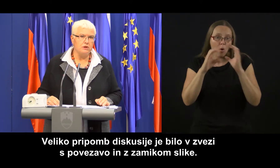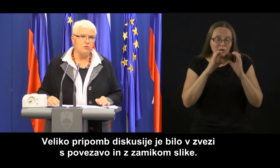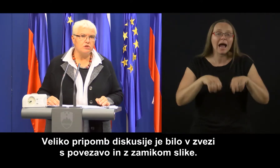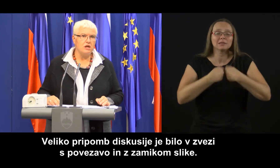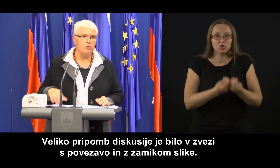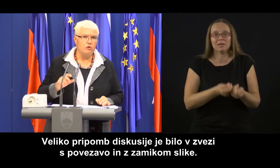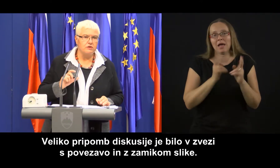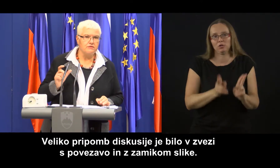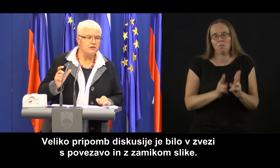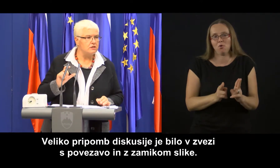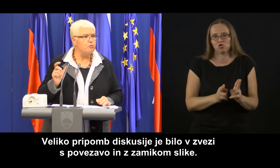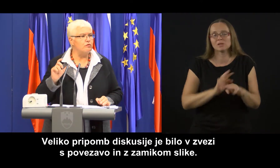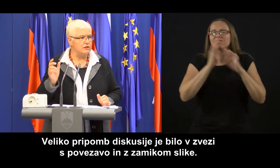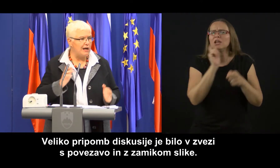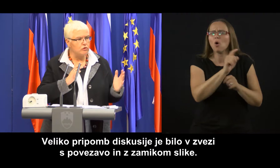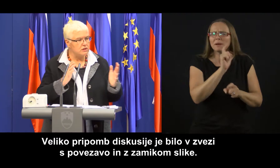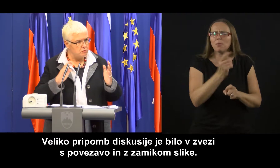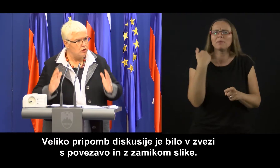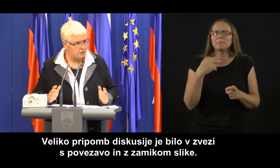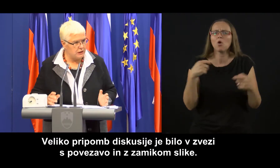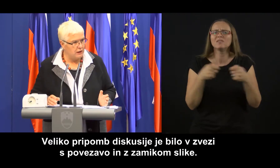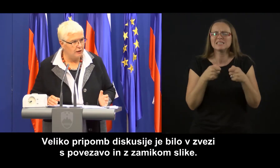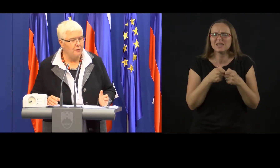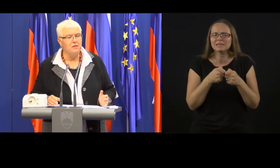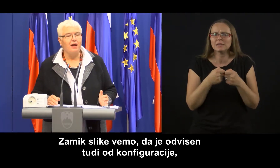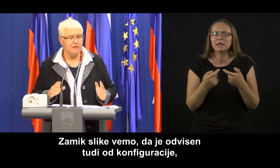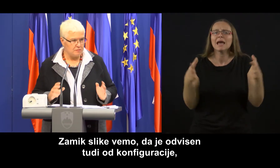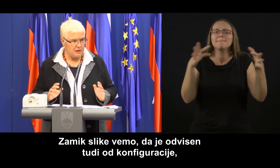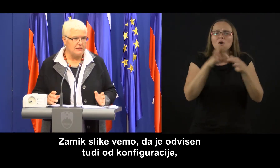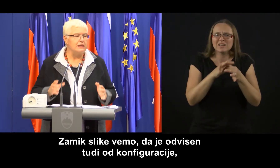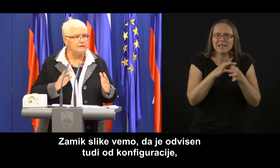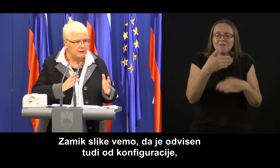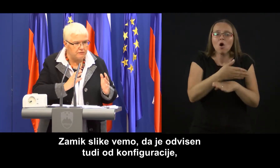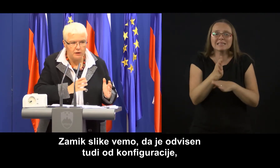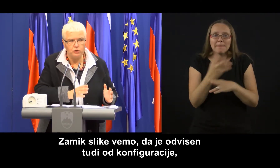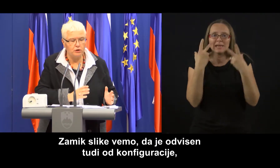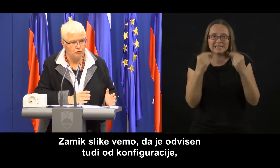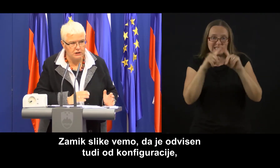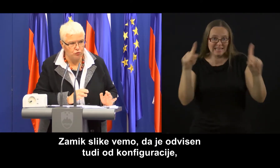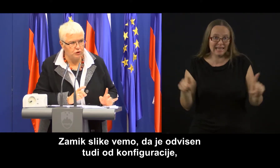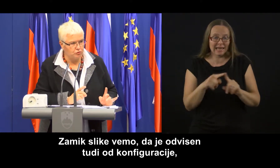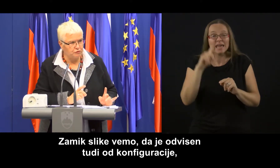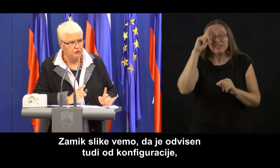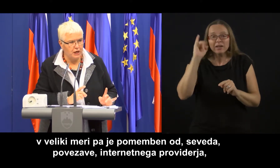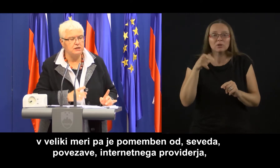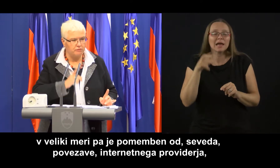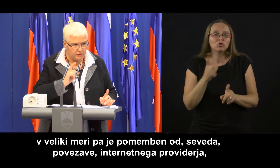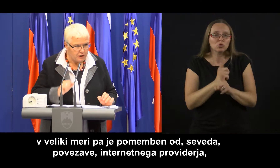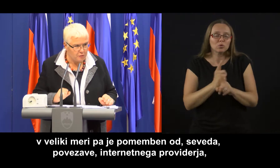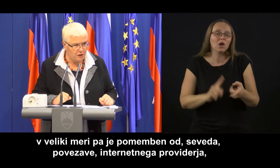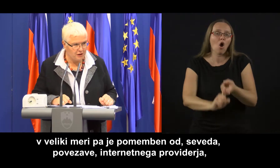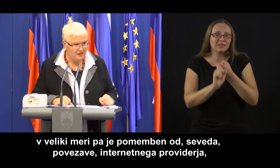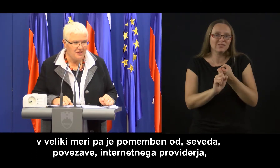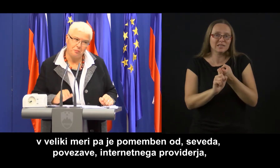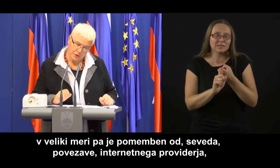pripomb diskusije je bilo v zvezi z povezavo in zamikom slike. Ne? Zamik slike seveda vemo, da je odvisen tudi od konfiguracije v